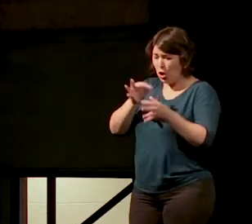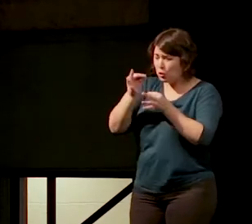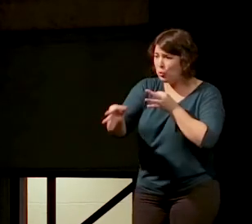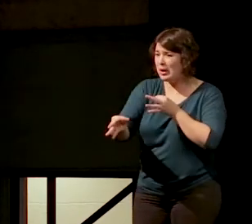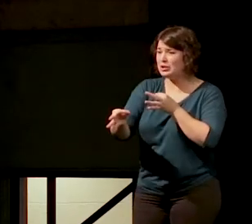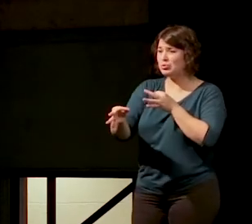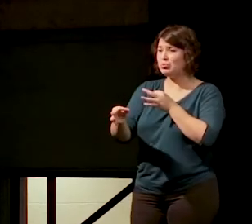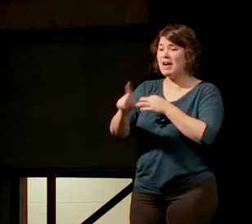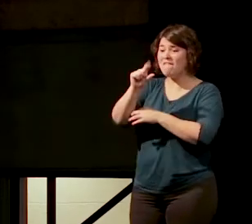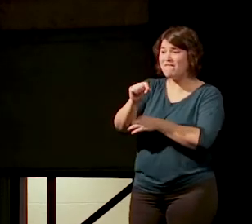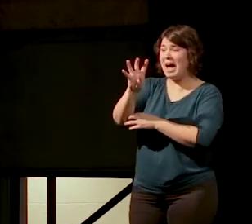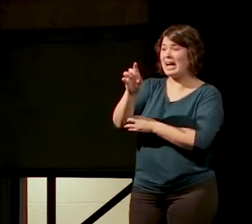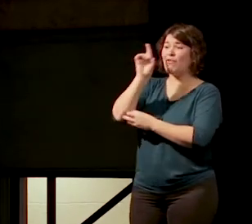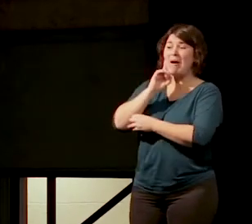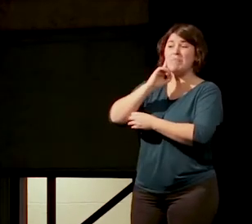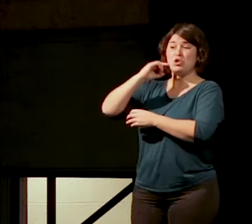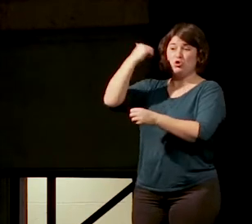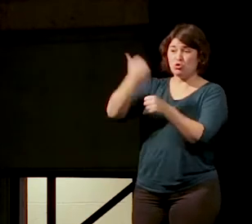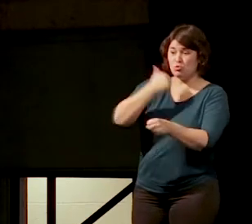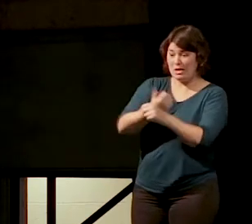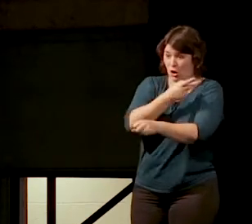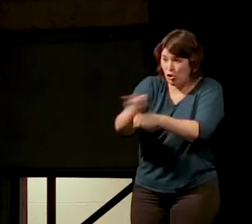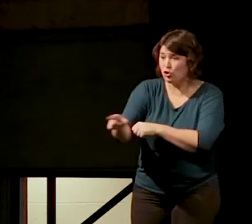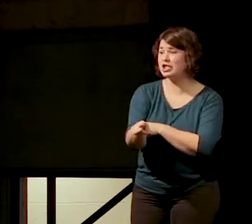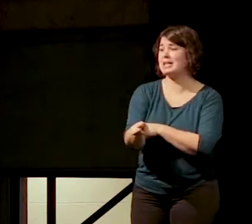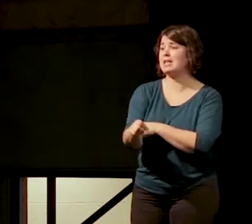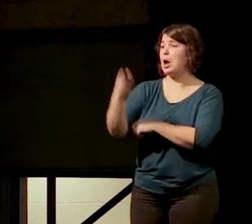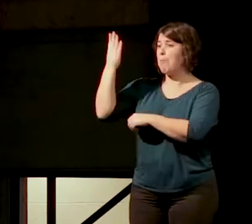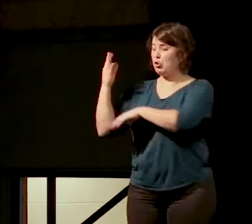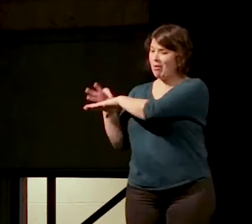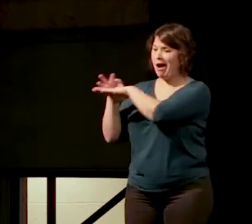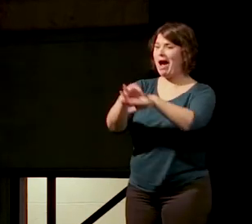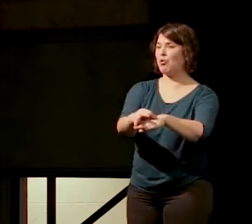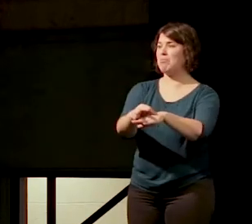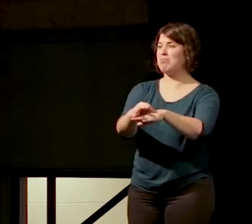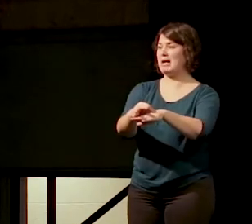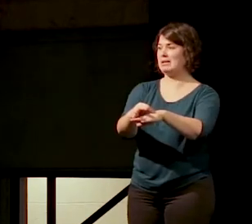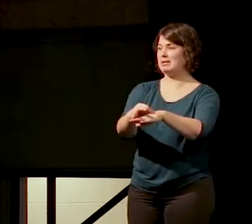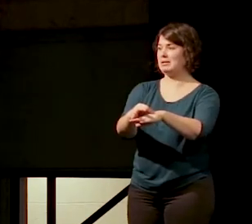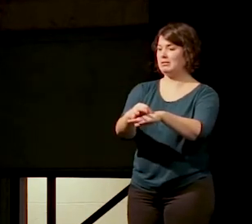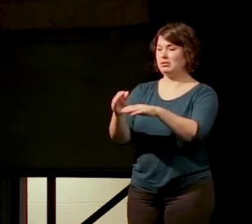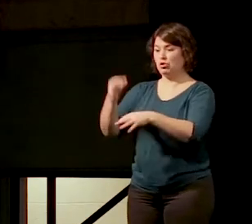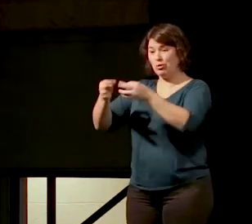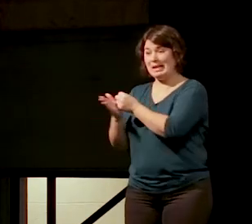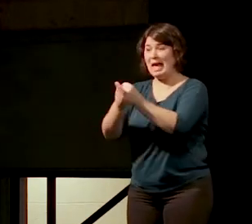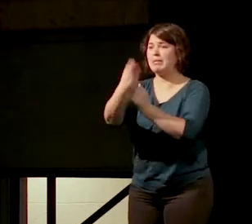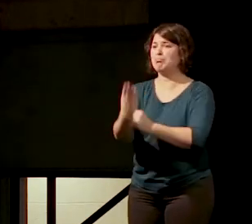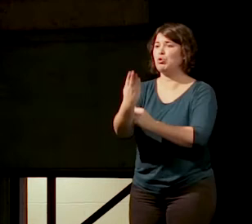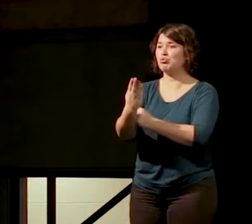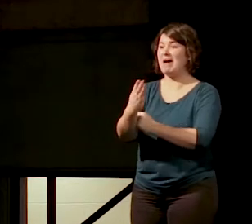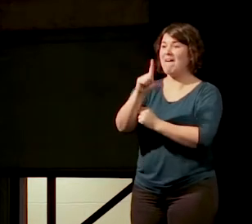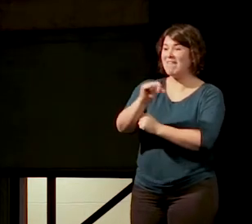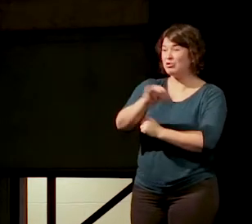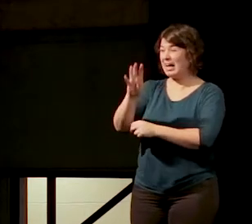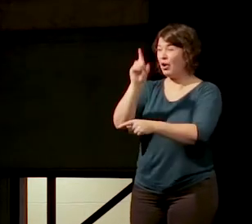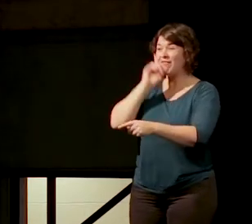entre 20 et 40 femmes, chaque année, sont en danger et ont besoin d'un accompagnement, d'une assistance, notamment juridique, entre 20